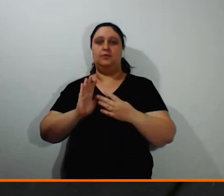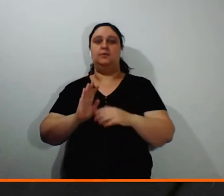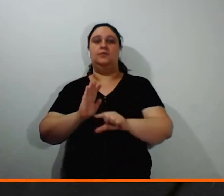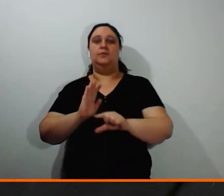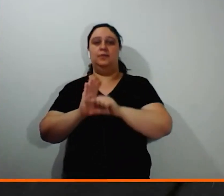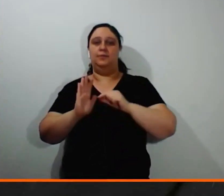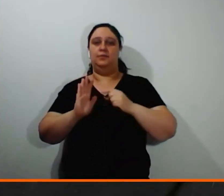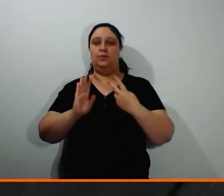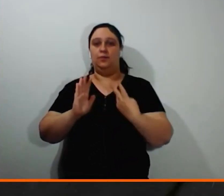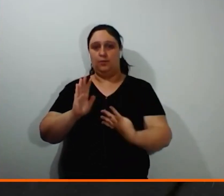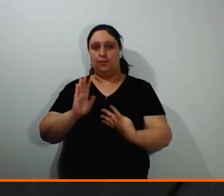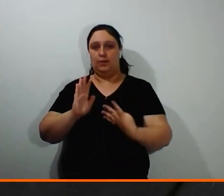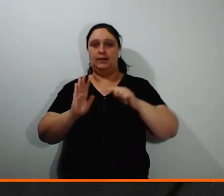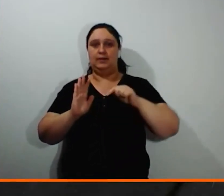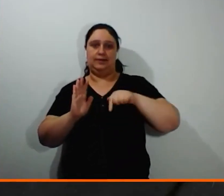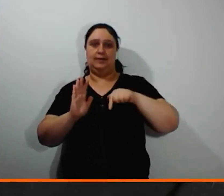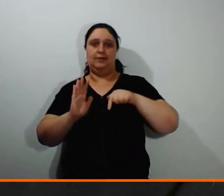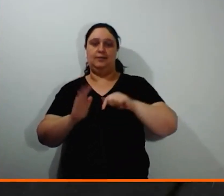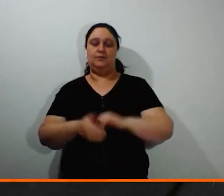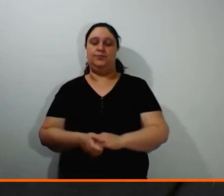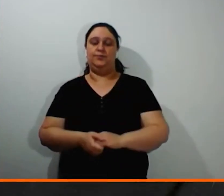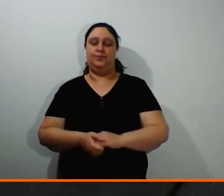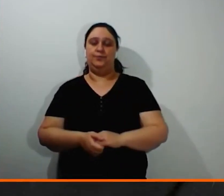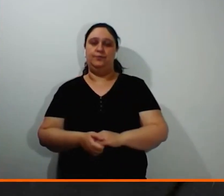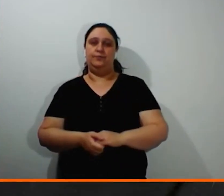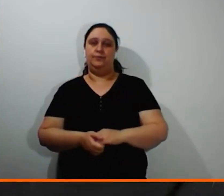47. Olha só.